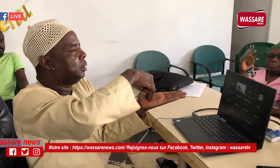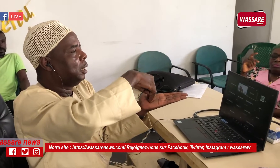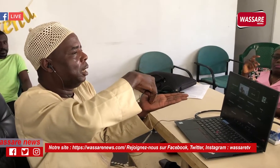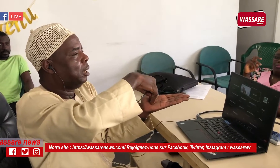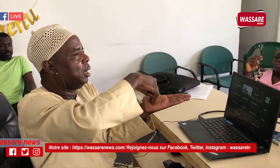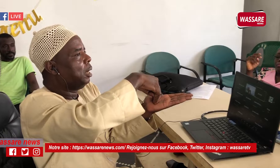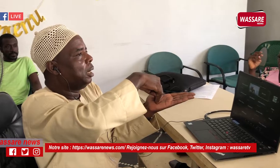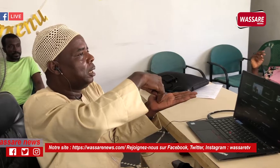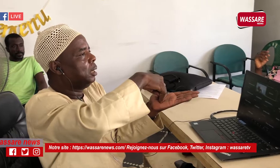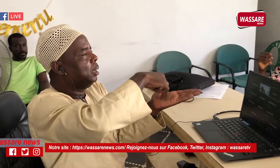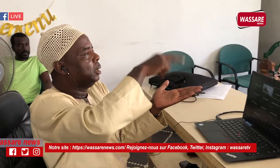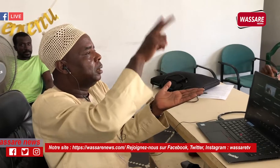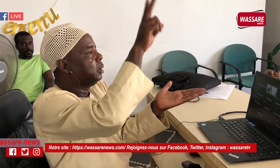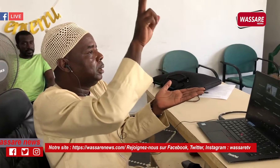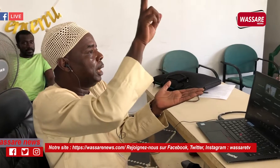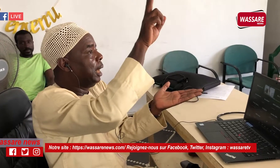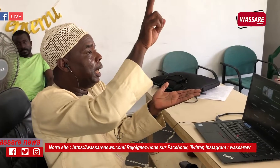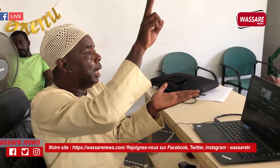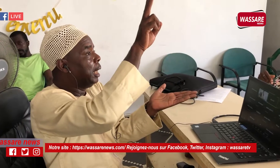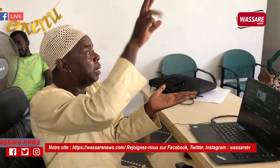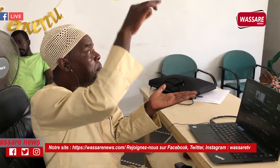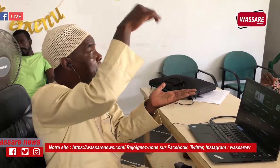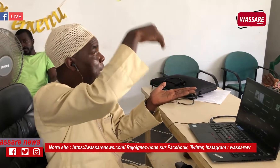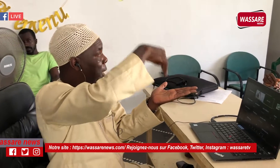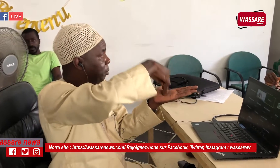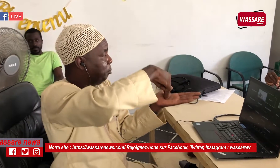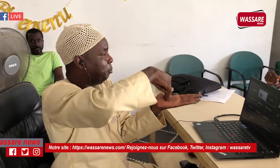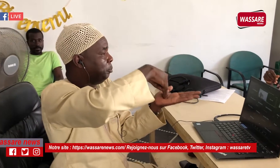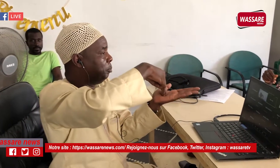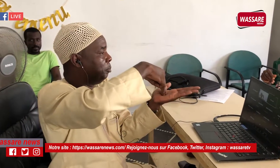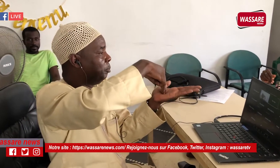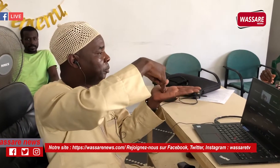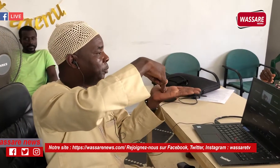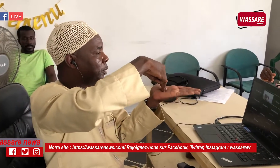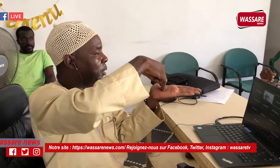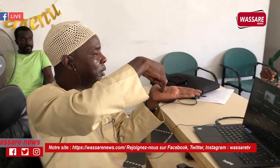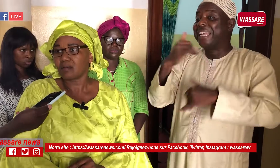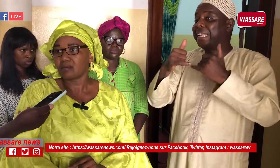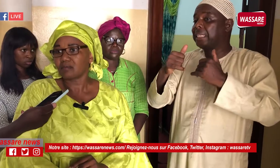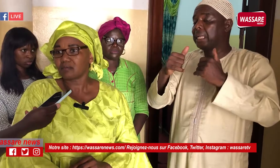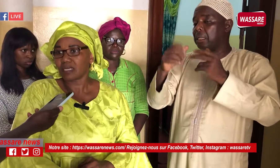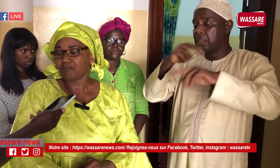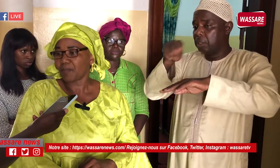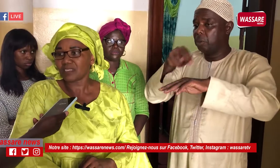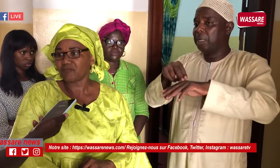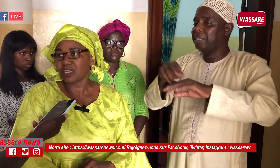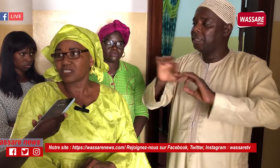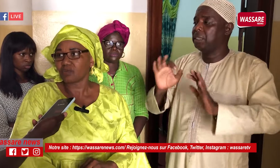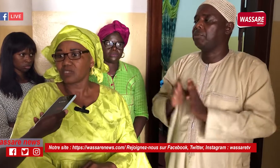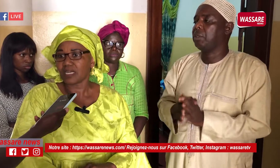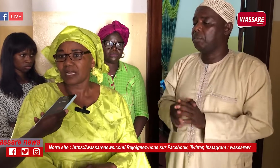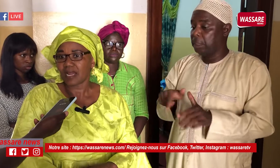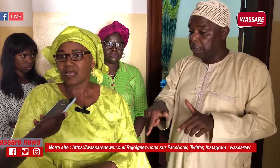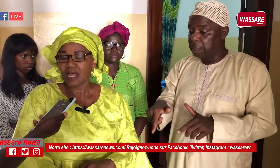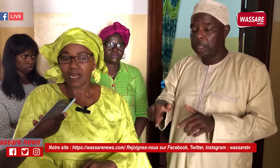la presse nationale. Parce que à l'international, ça se fait. Donc pourquoi ça ne peut pas se faire